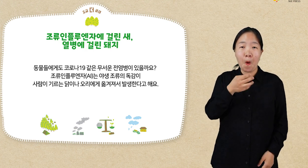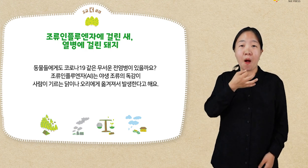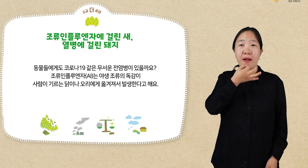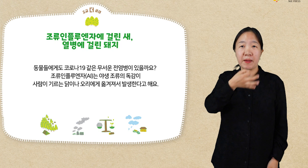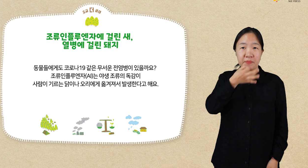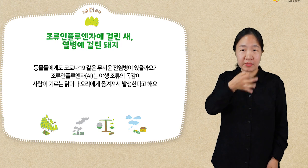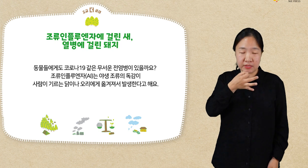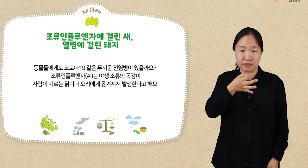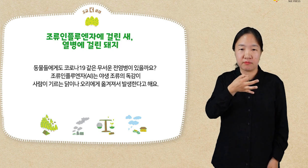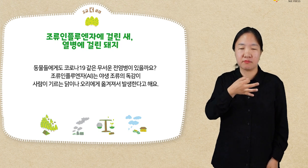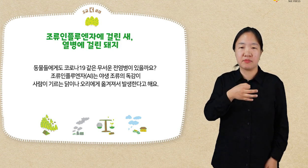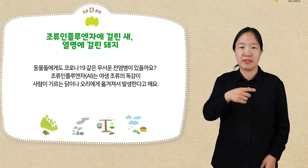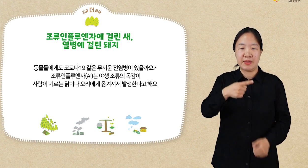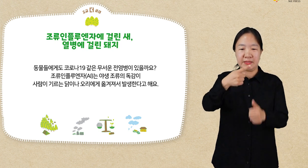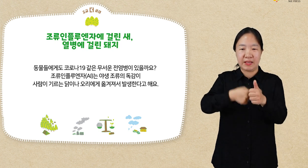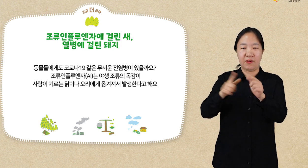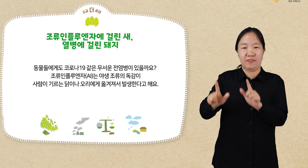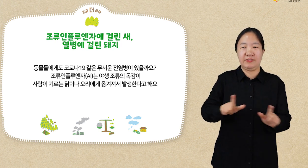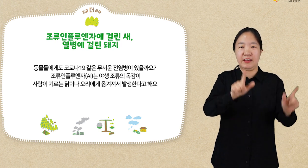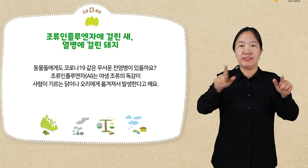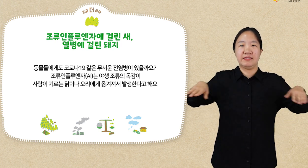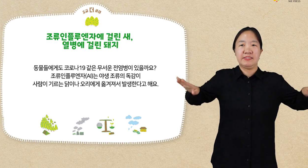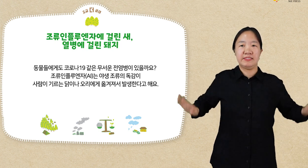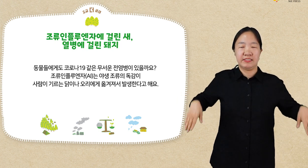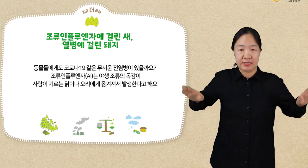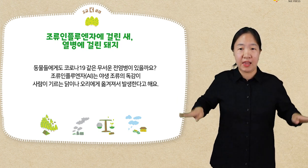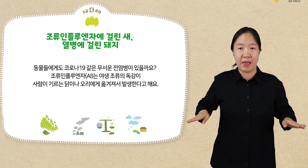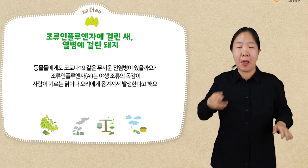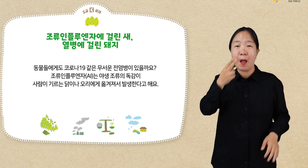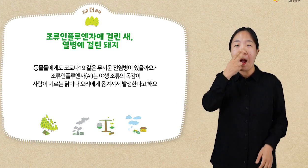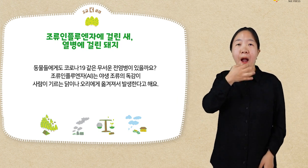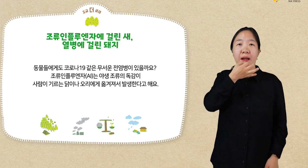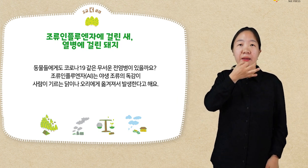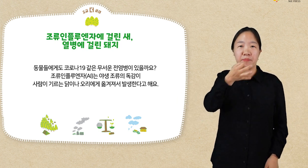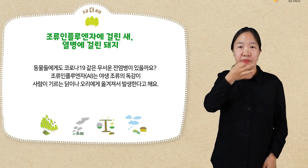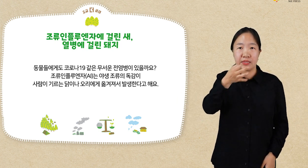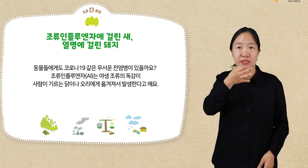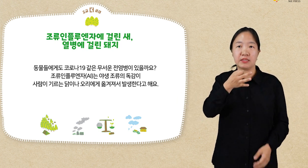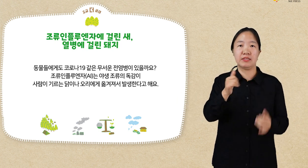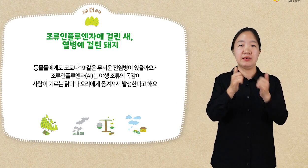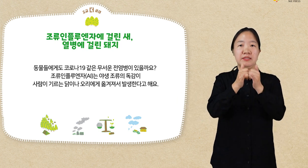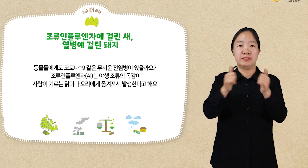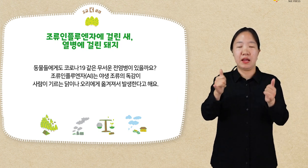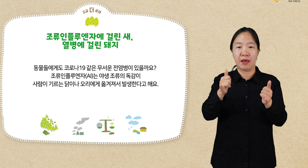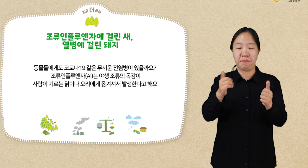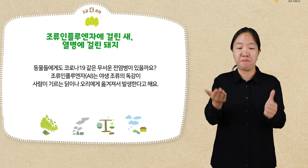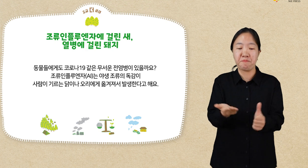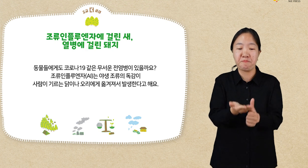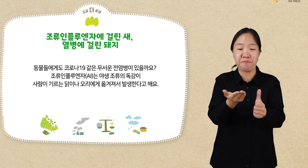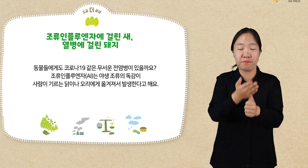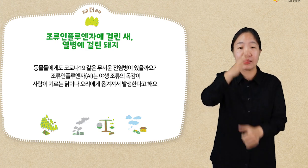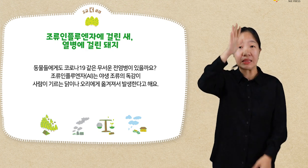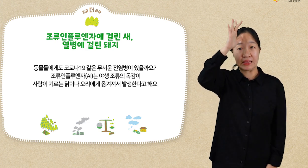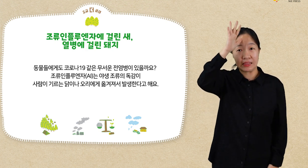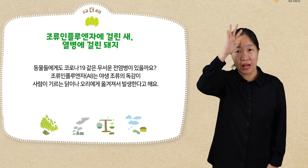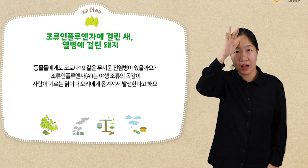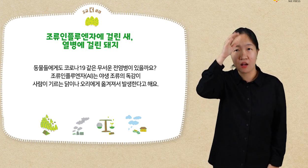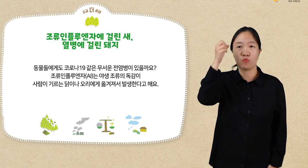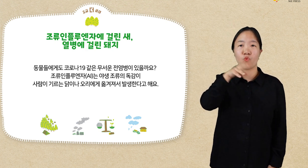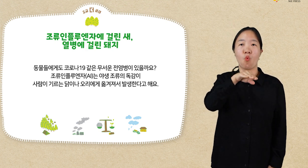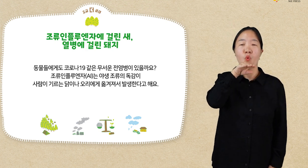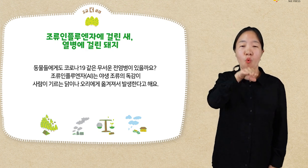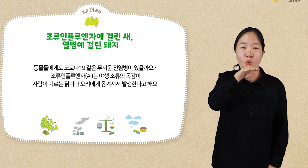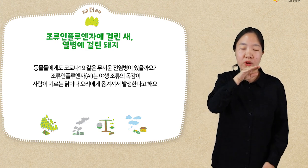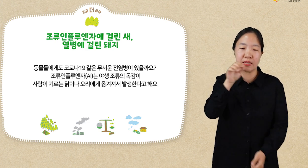조류 인플루엔자는 야생조류의 독감이 사람이 기르는 닭이나 오리에게 옮겨져서 발생한다고